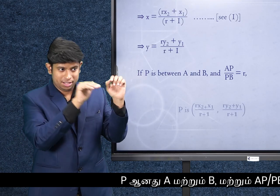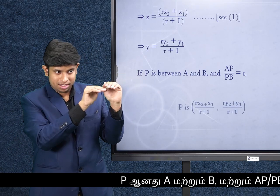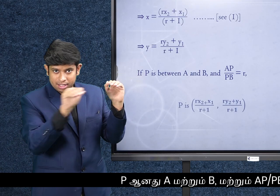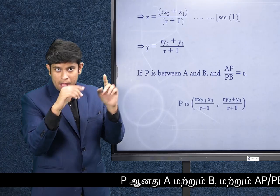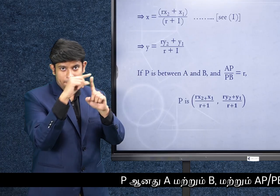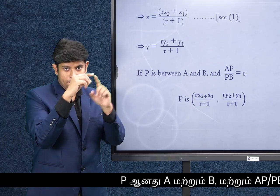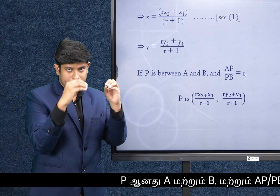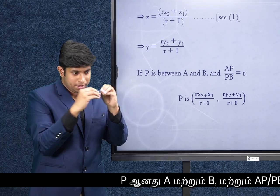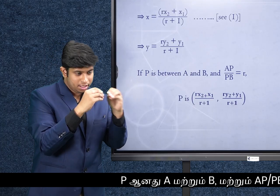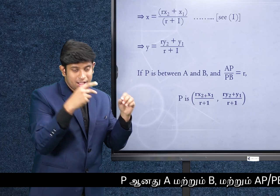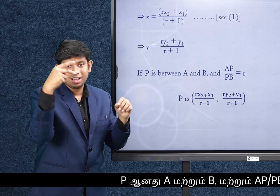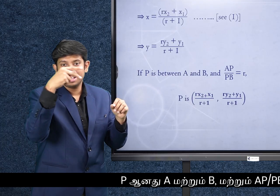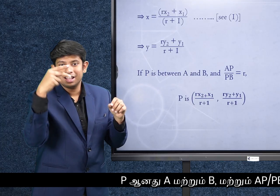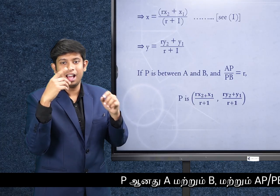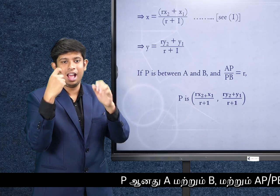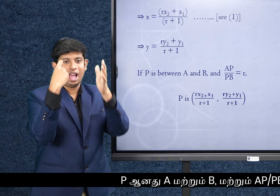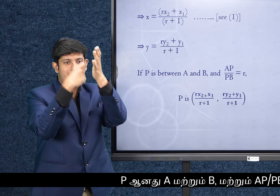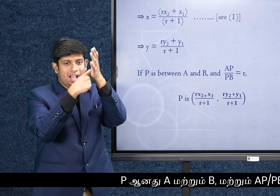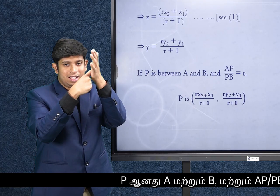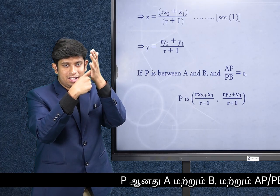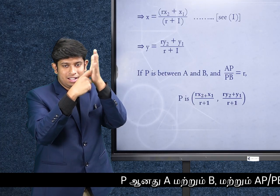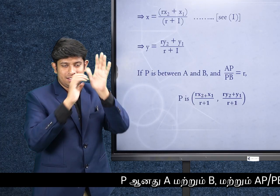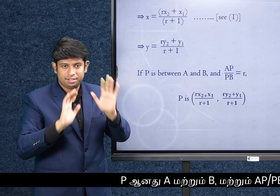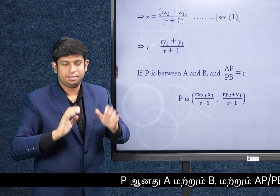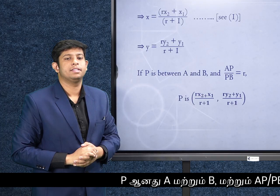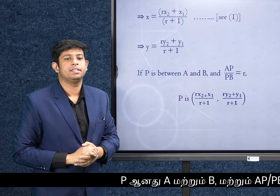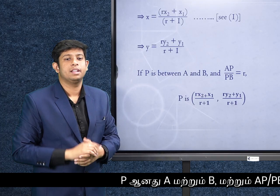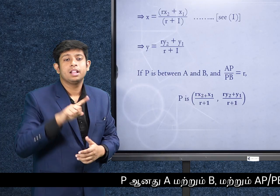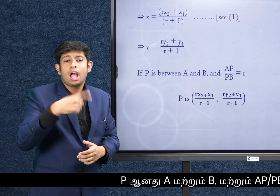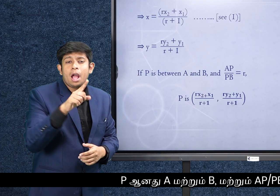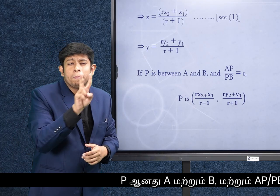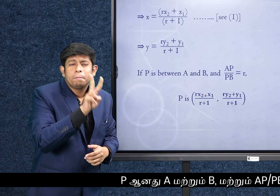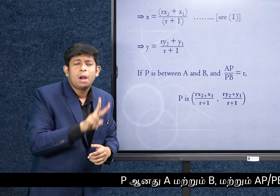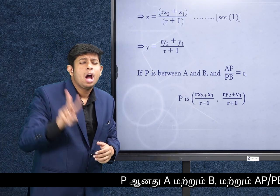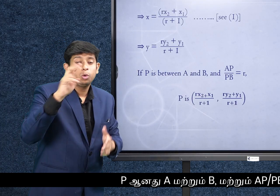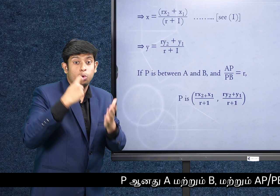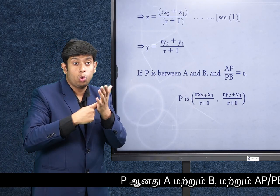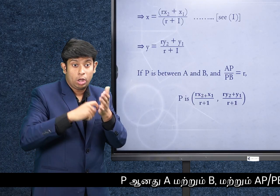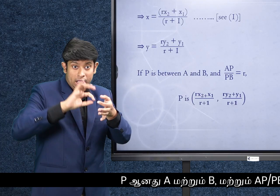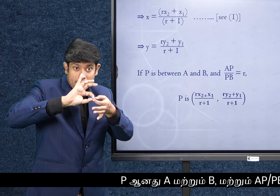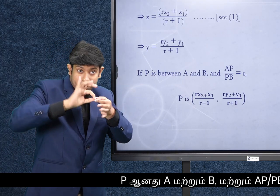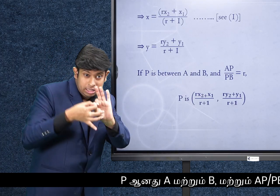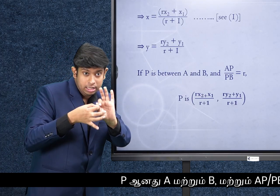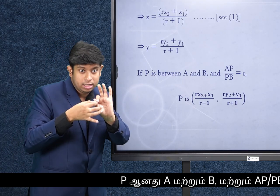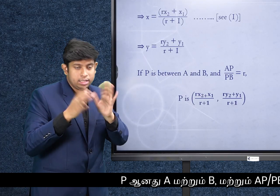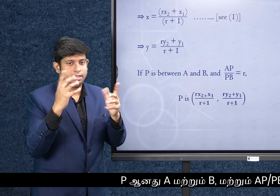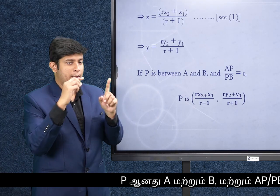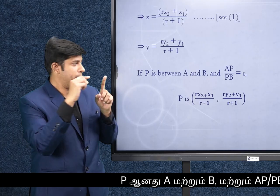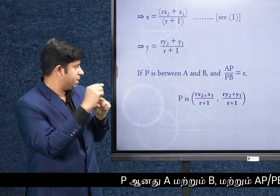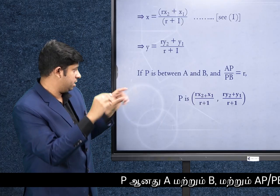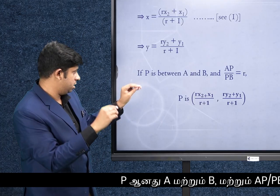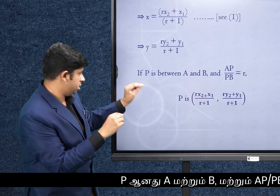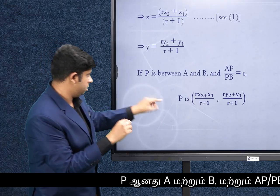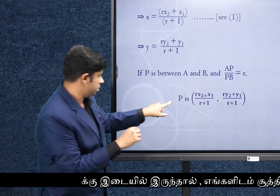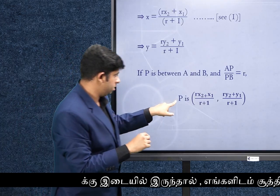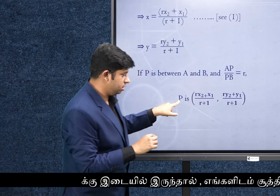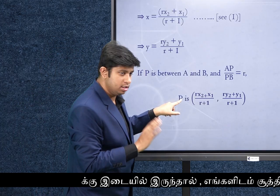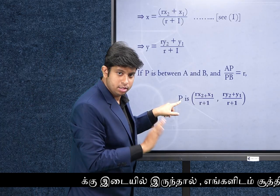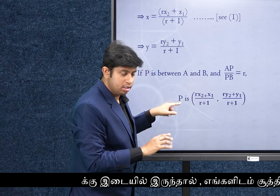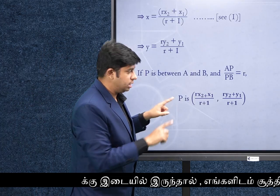ஏ மற்றும் பி மற்றும் ஏ பி கீழ்க்கோடு பி பி ஈடு ஆருக்கு இடையில்